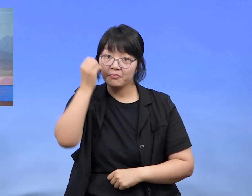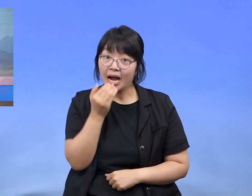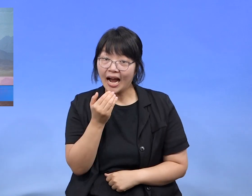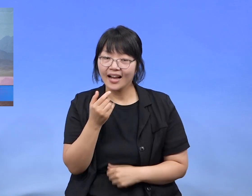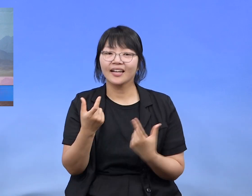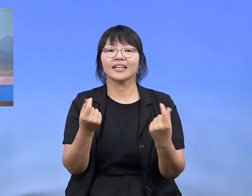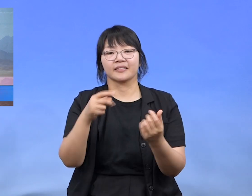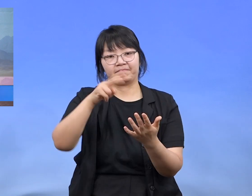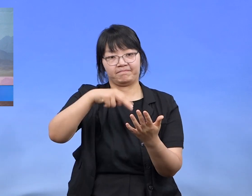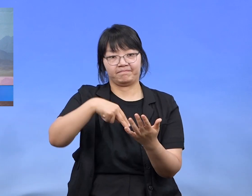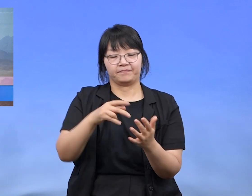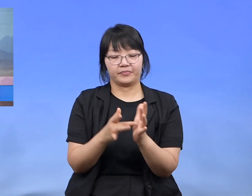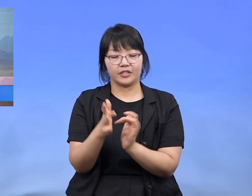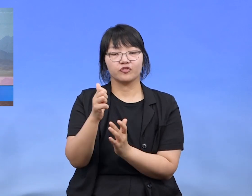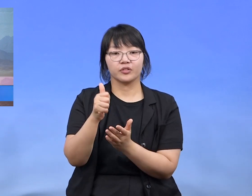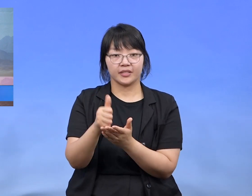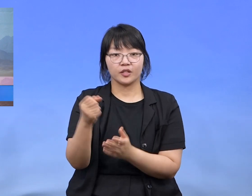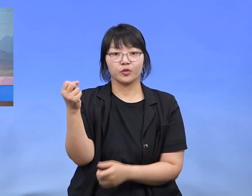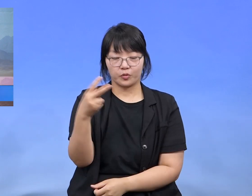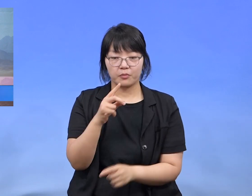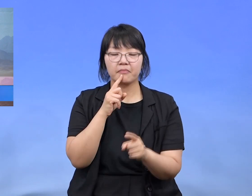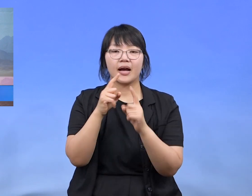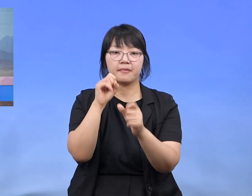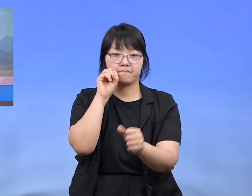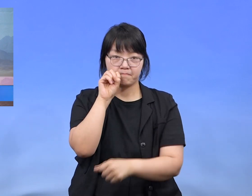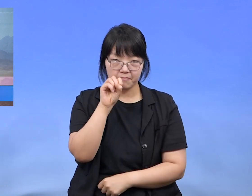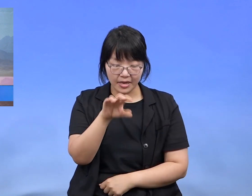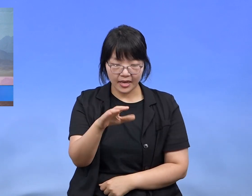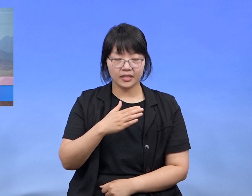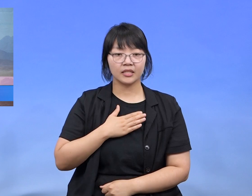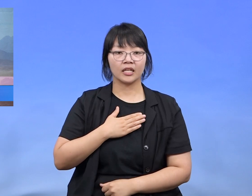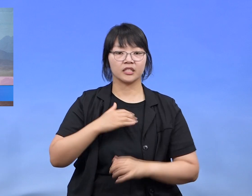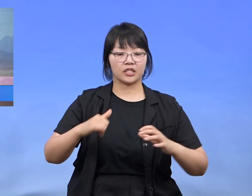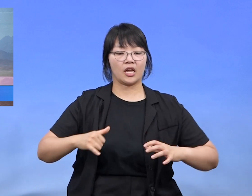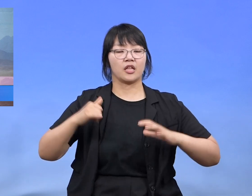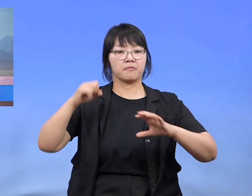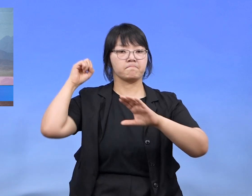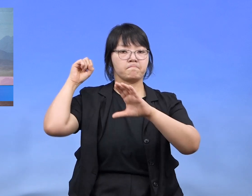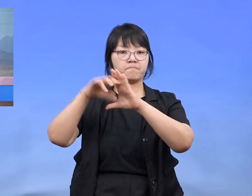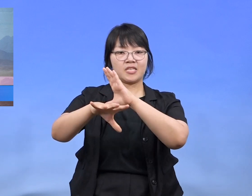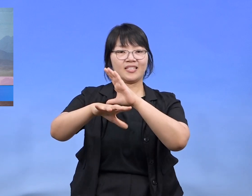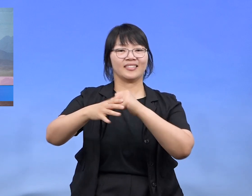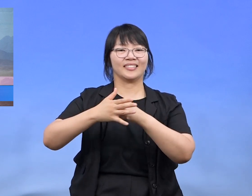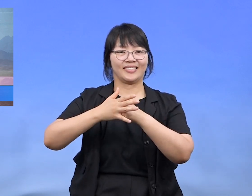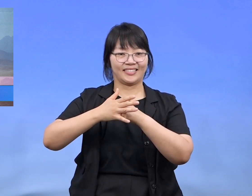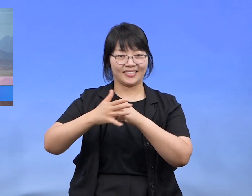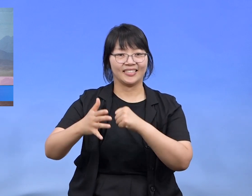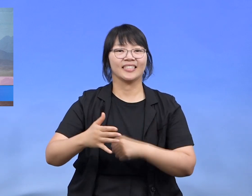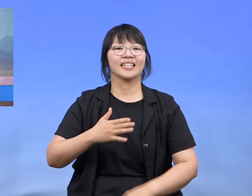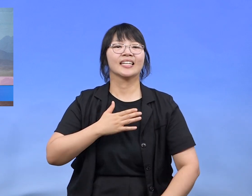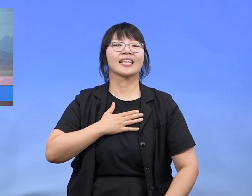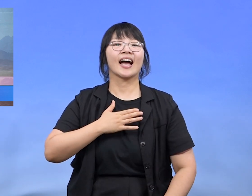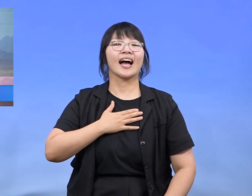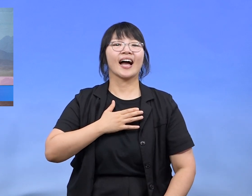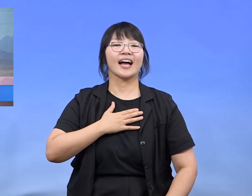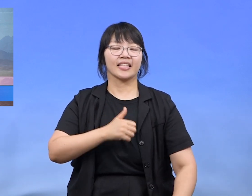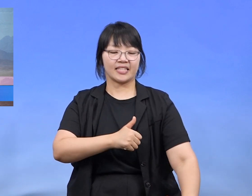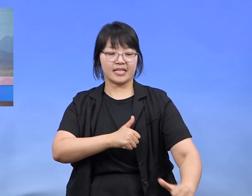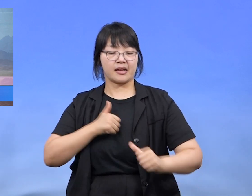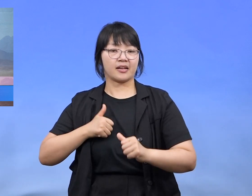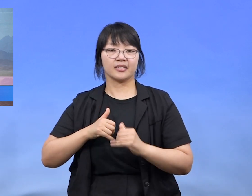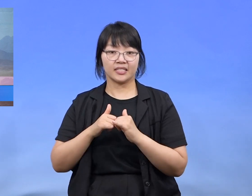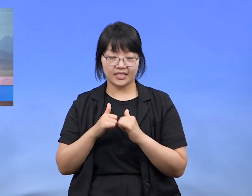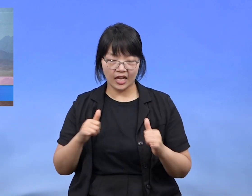읽습니다. 시작. 예수께서 또 말씀하여 이르시되 나는 세상의 빛이니 나를 따르는